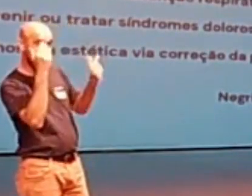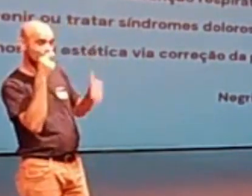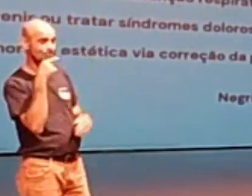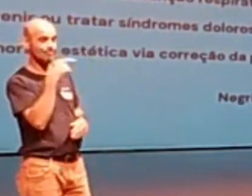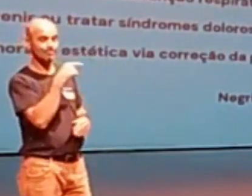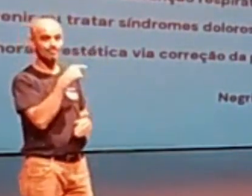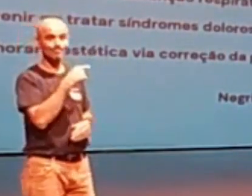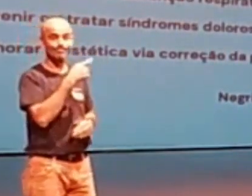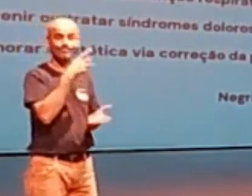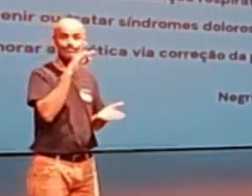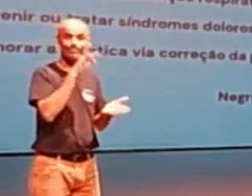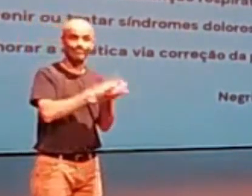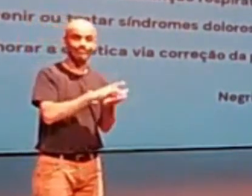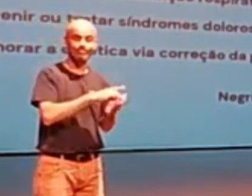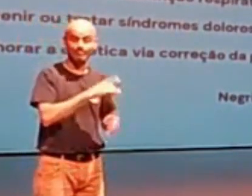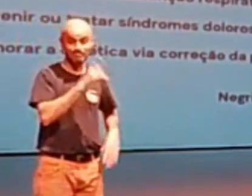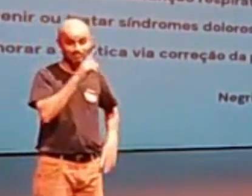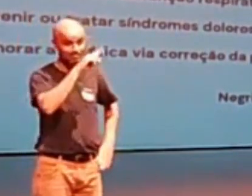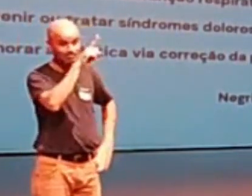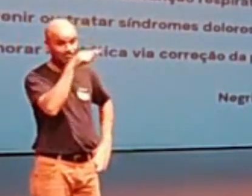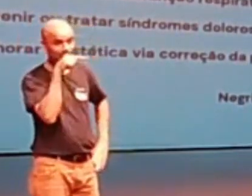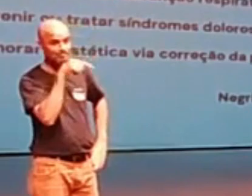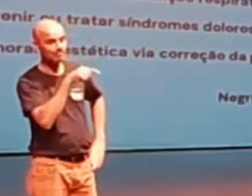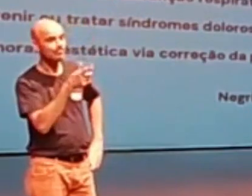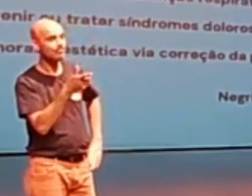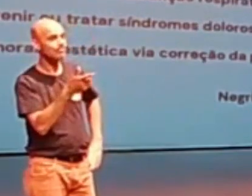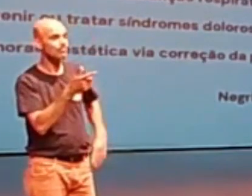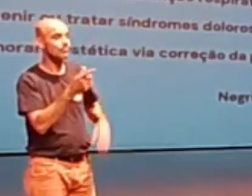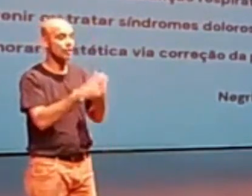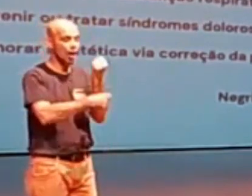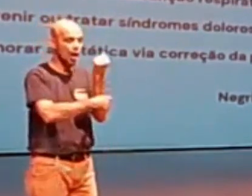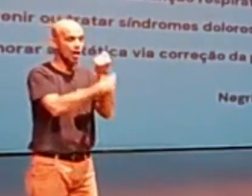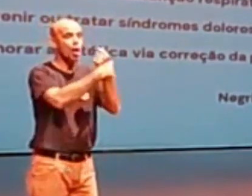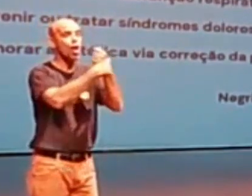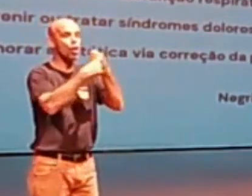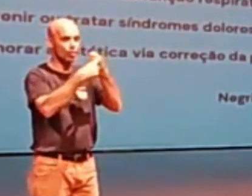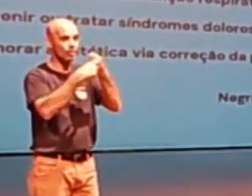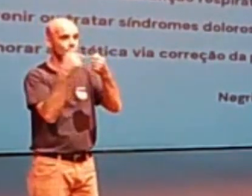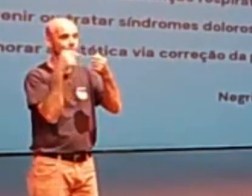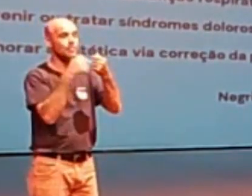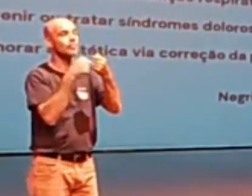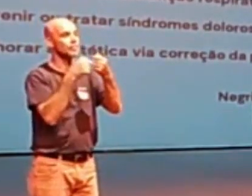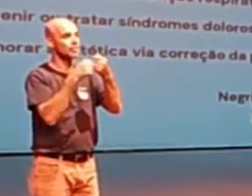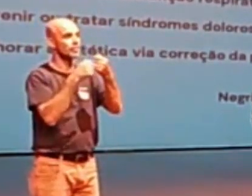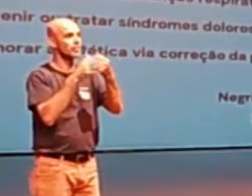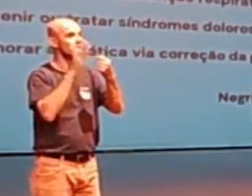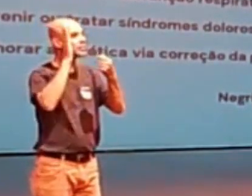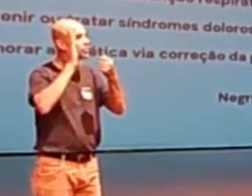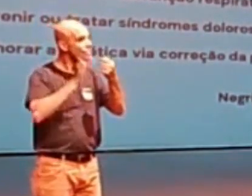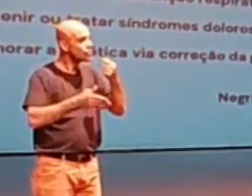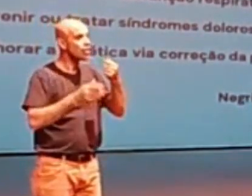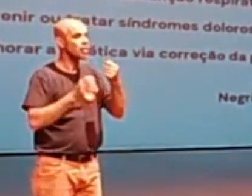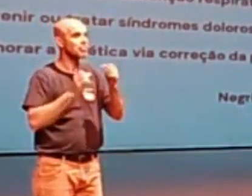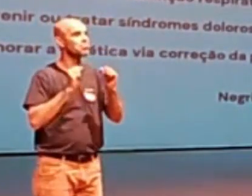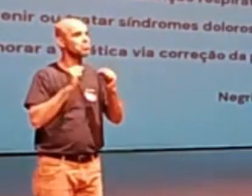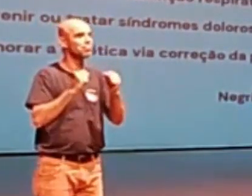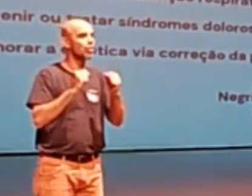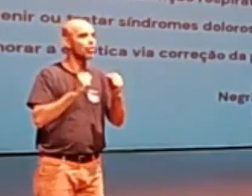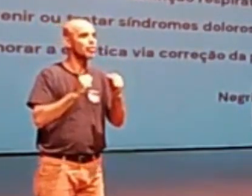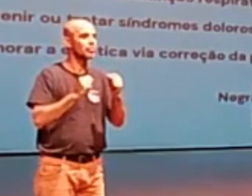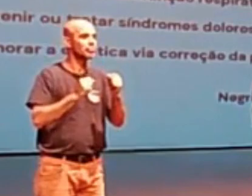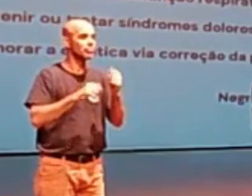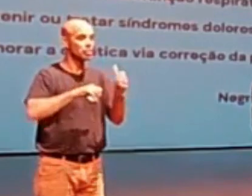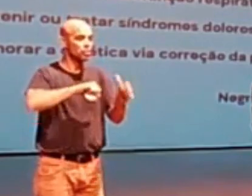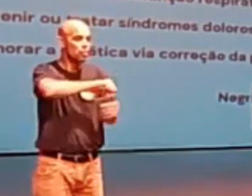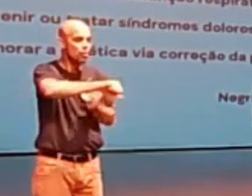dessa afirmação, por favor. A escoliose que eu estou falando é uma escoliose que já trouxe possivelmente alguma